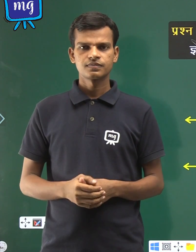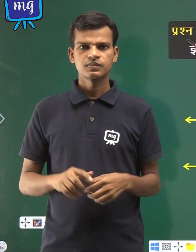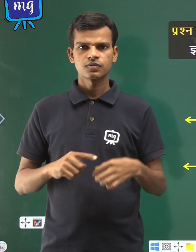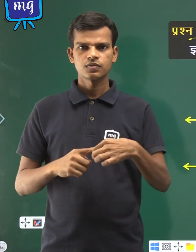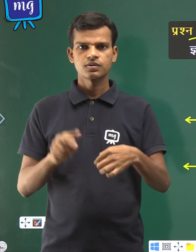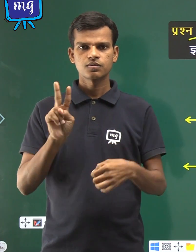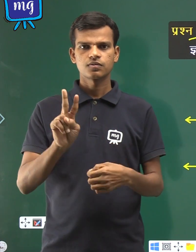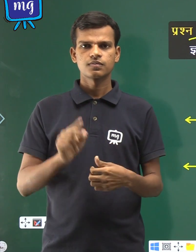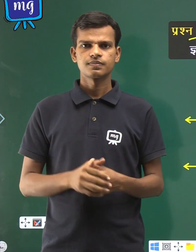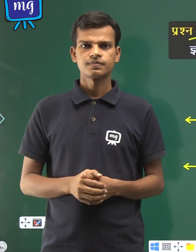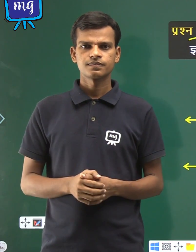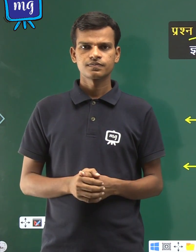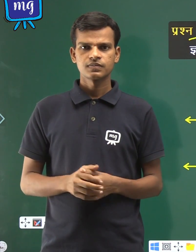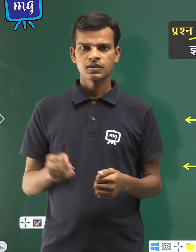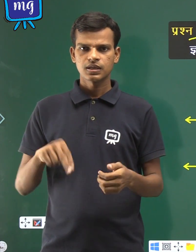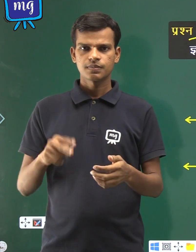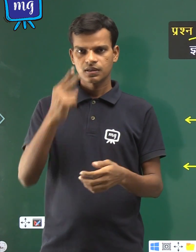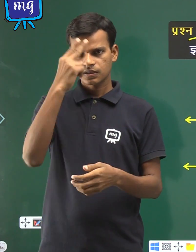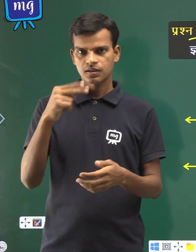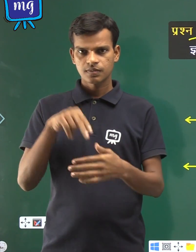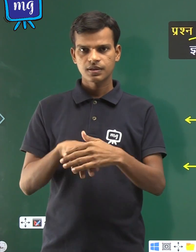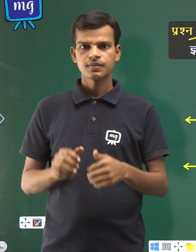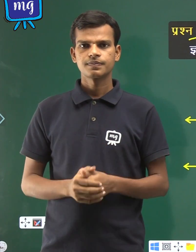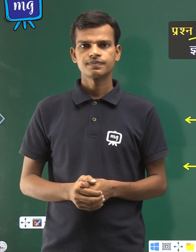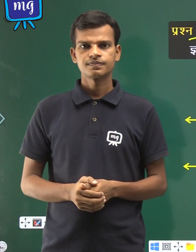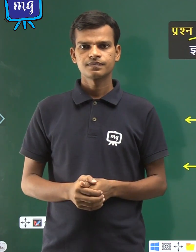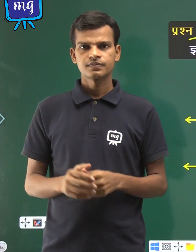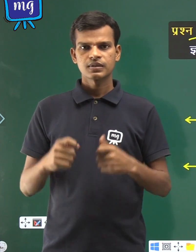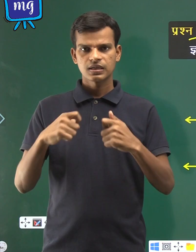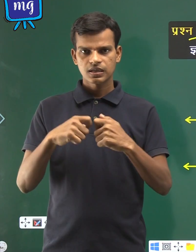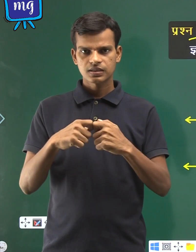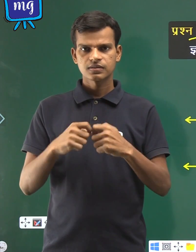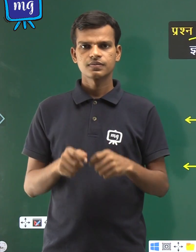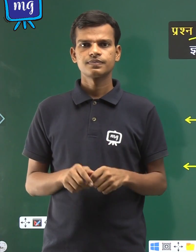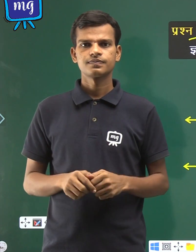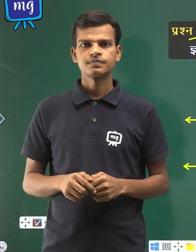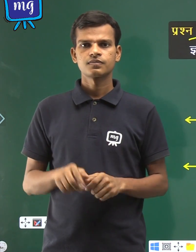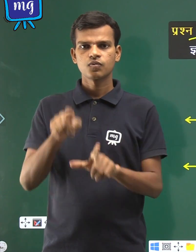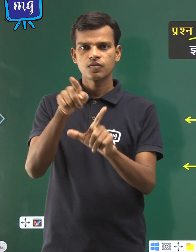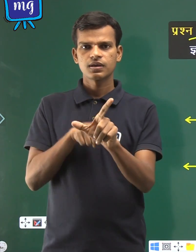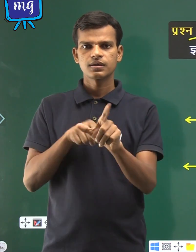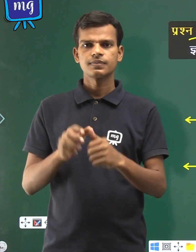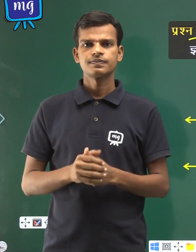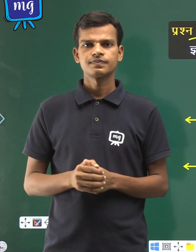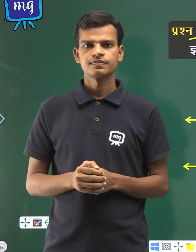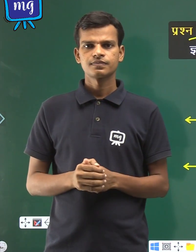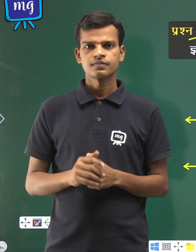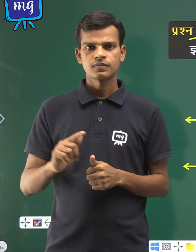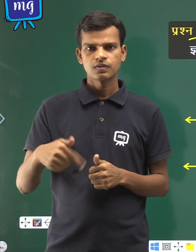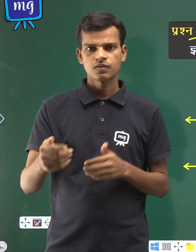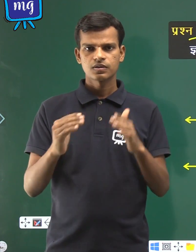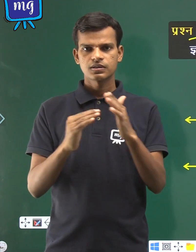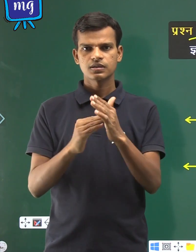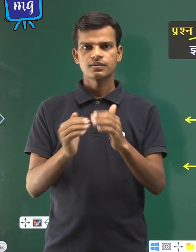प्रश्न 2, निम्न आकृति में x, y और